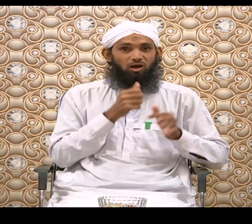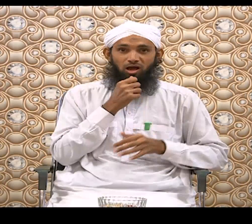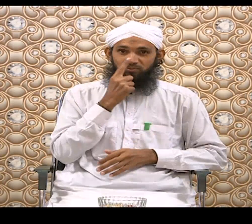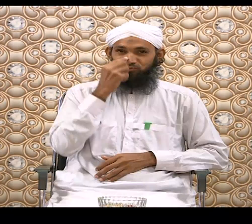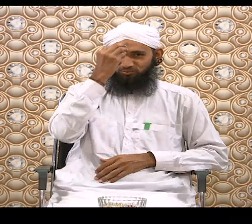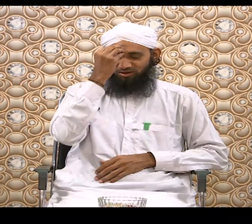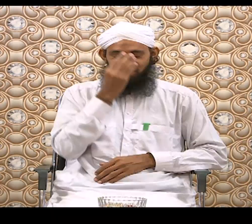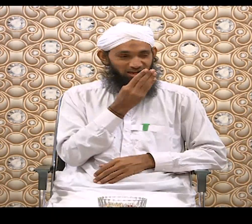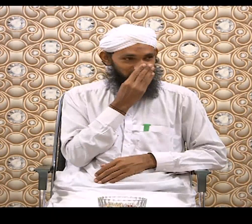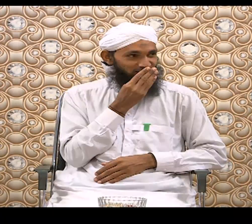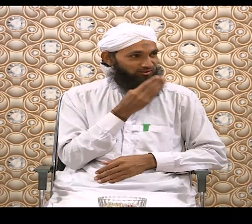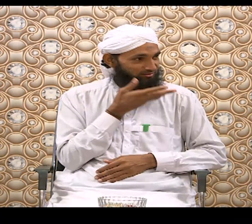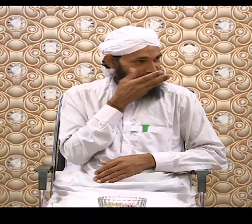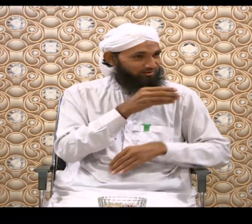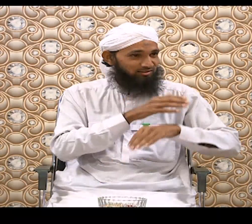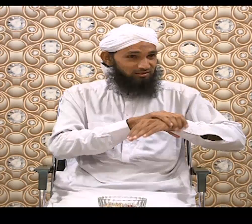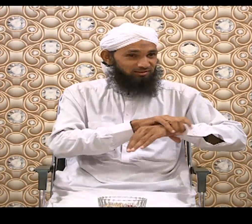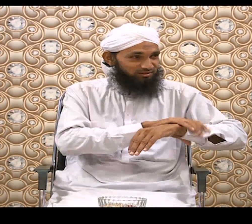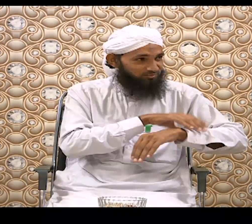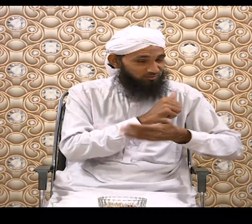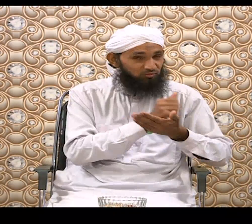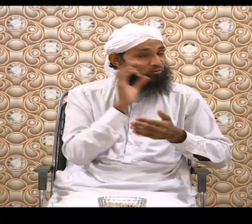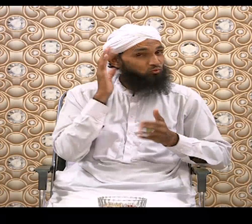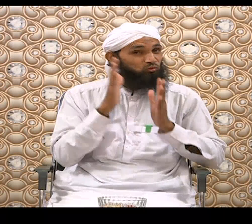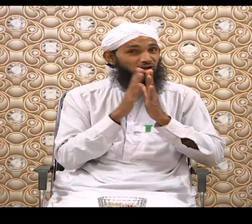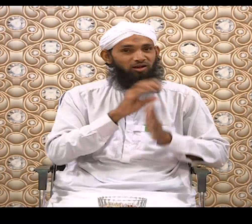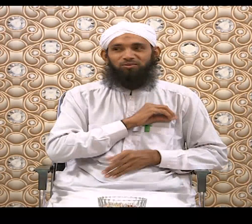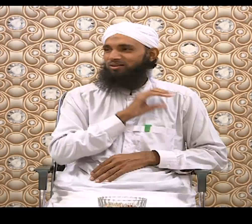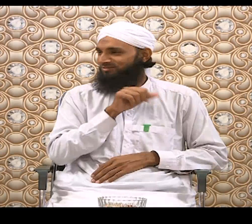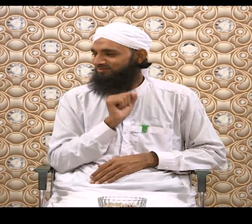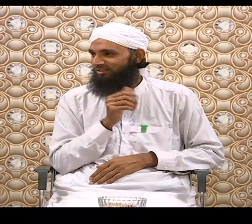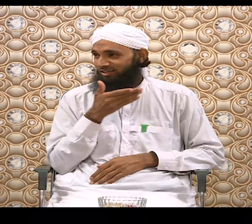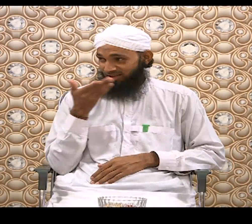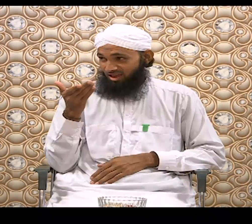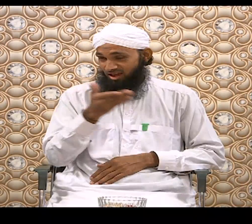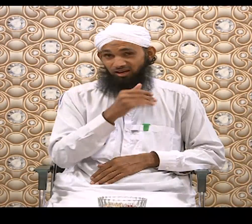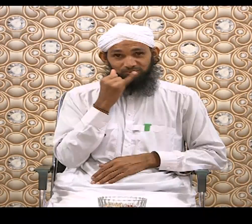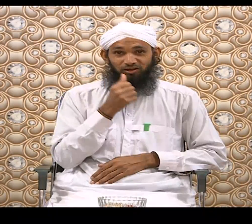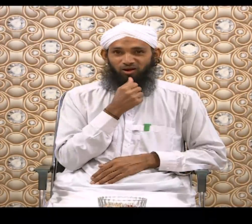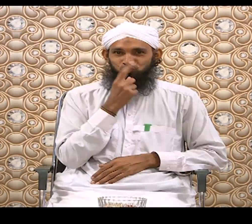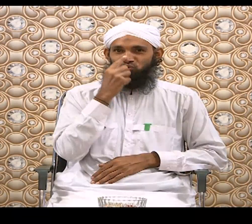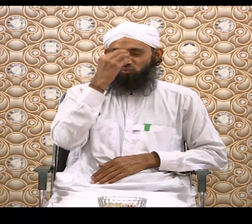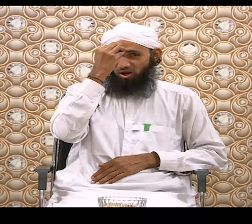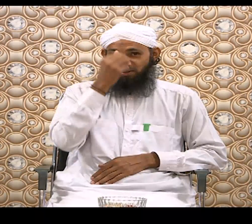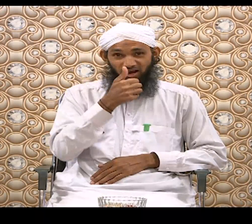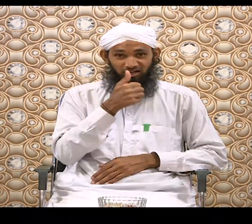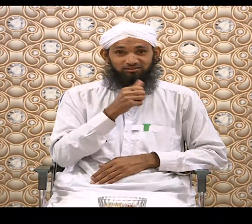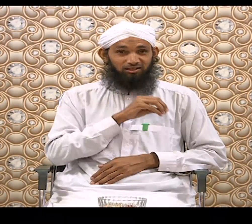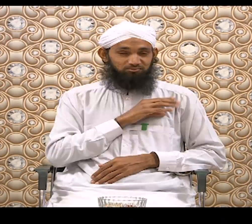کرنا ان کی خدمت کرنا یقیناً بڑی سعادت کی بات ہے اگر ہم ان کے ساتھ اچھے رویے سے پیش آئیں گے